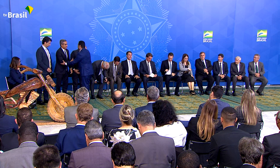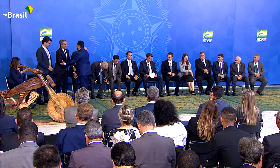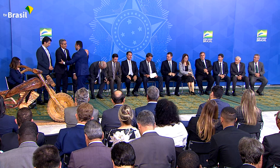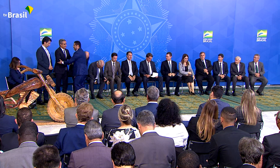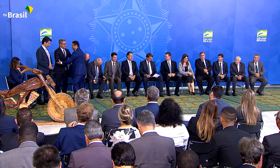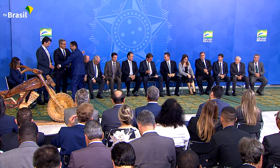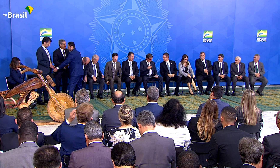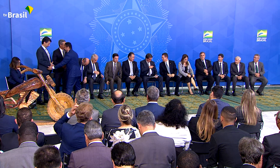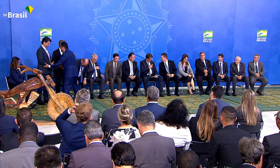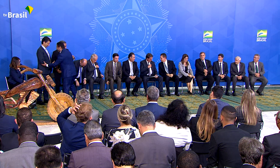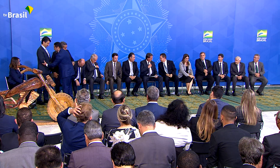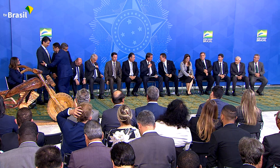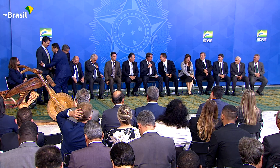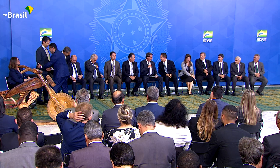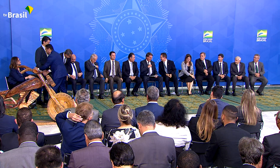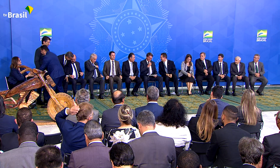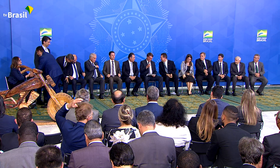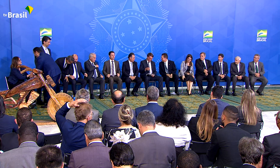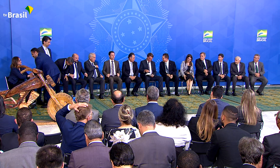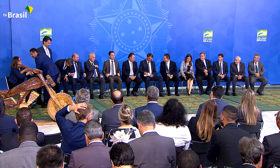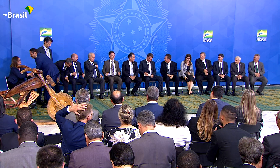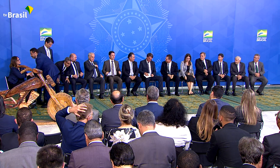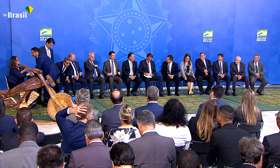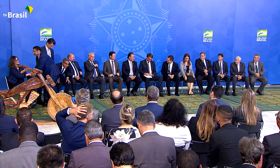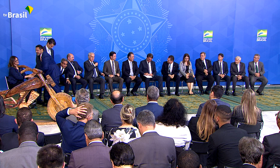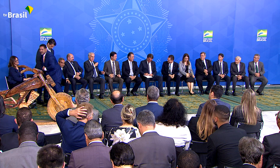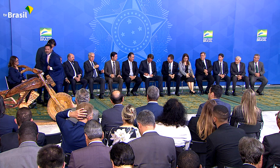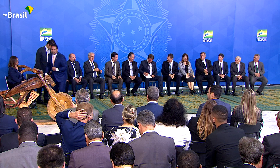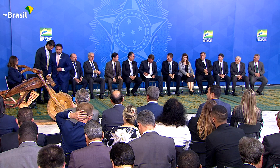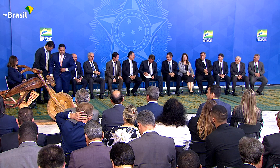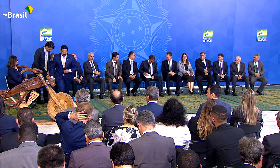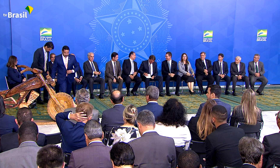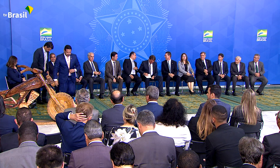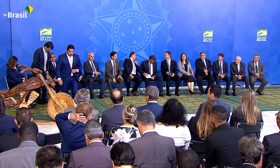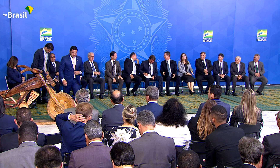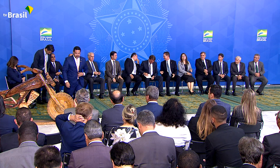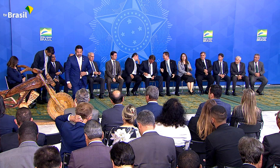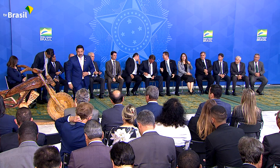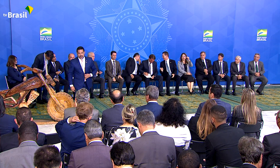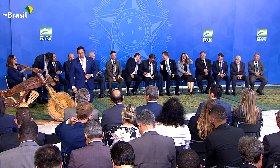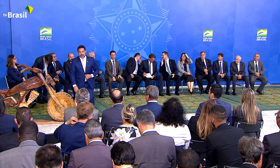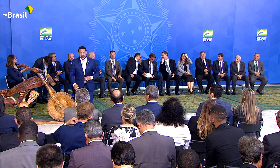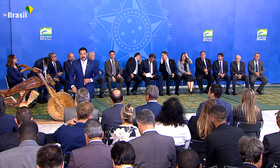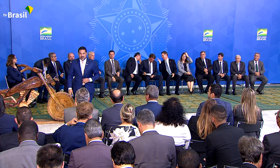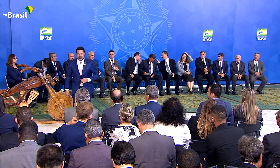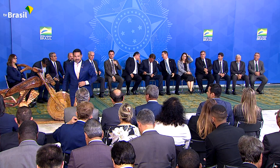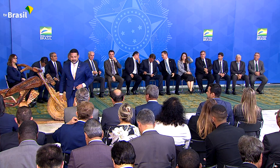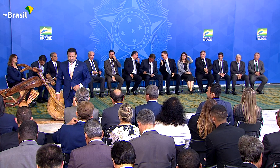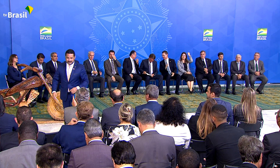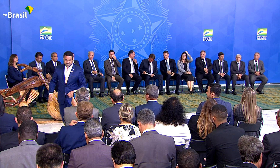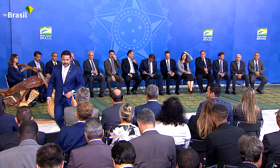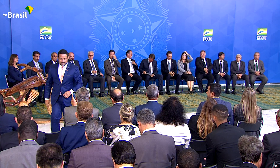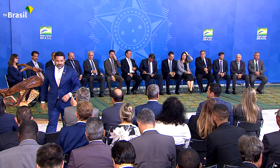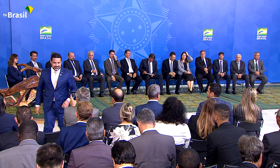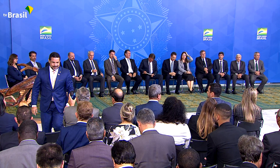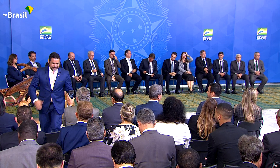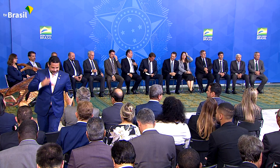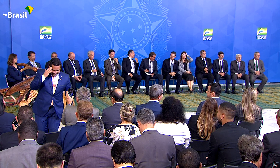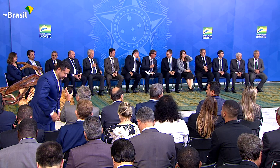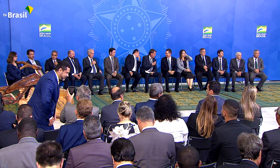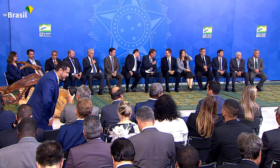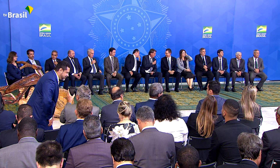E aí e fará uso da palavra a deputada Major Fabiana